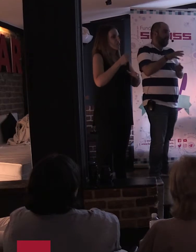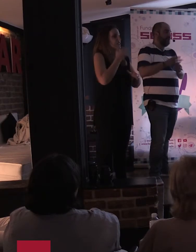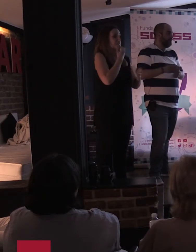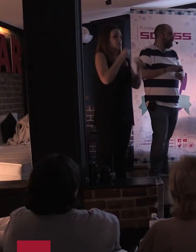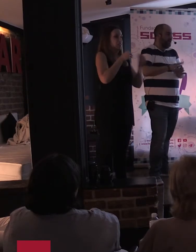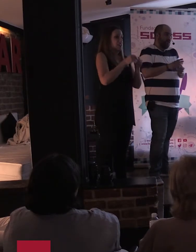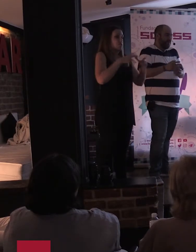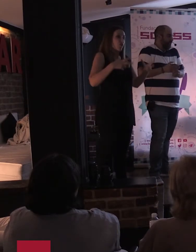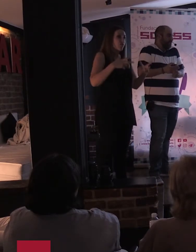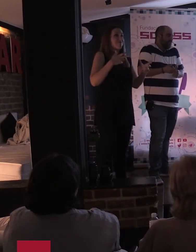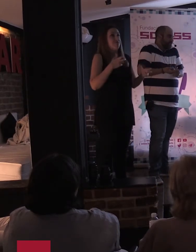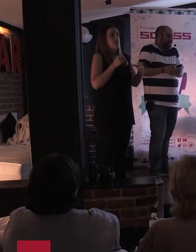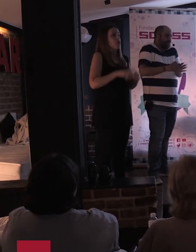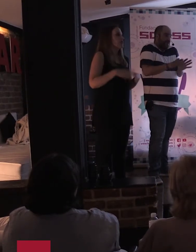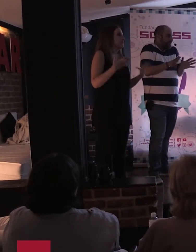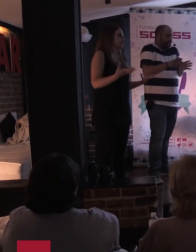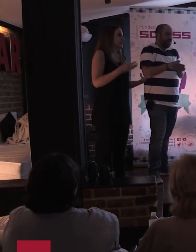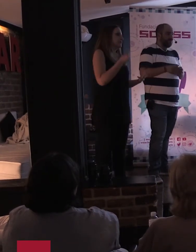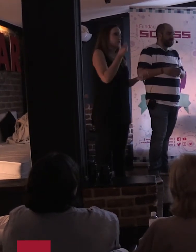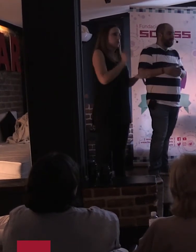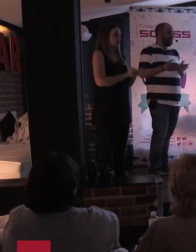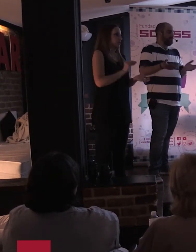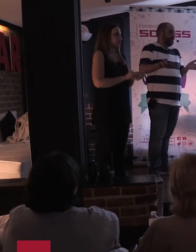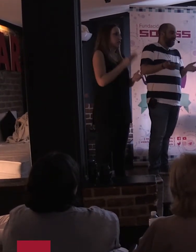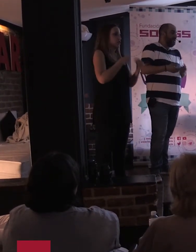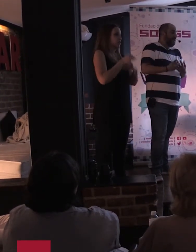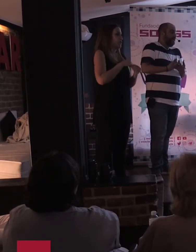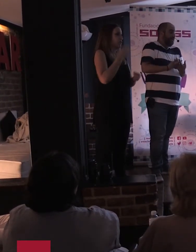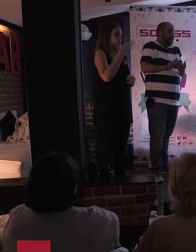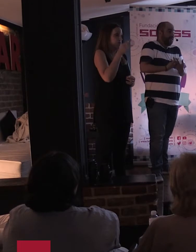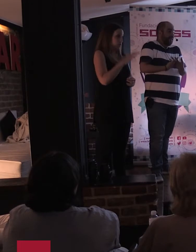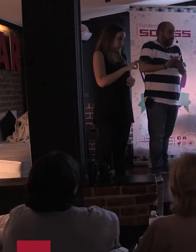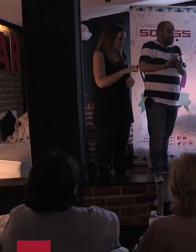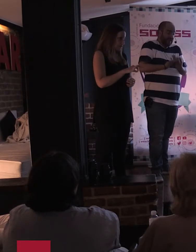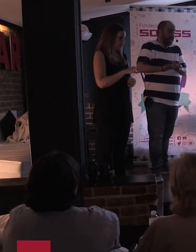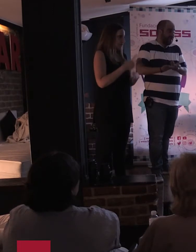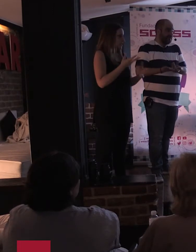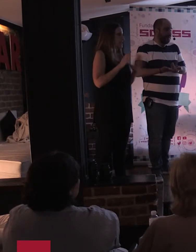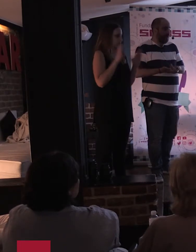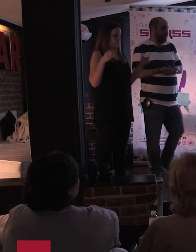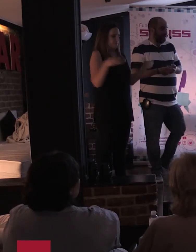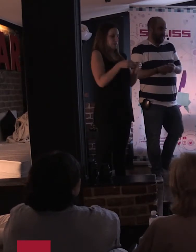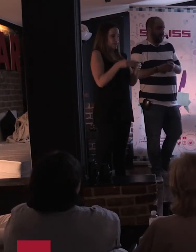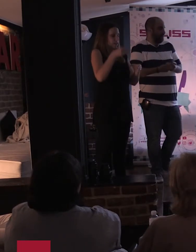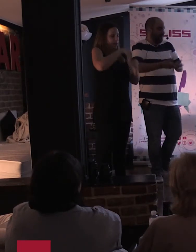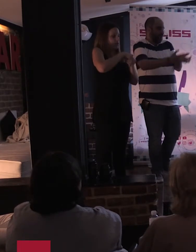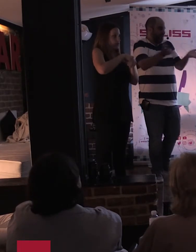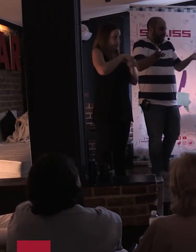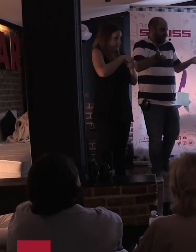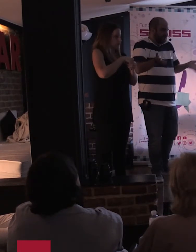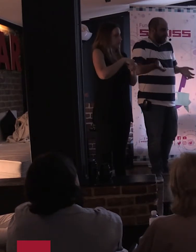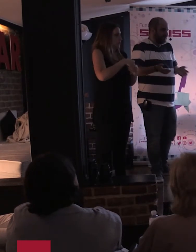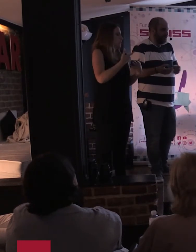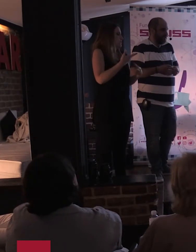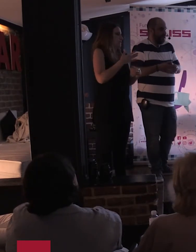tienes que estar jugando ahí, pero en muchos casos la única solución posible es encapsular y tenemos una línea de trabajo de encapsulamiento en montones